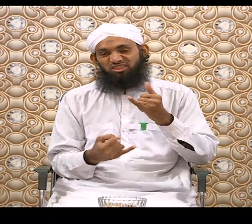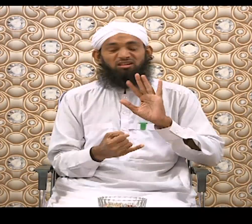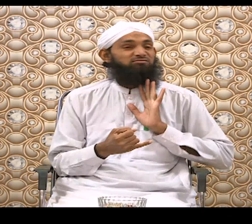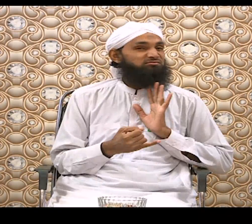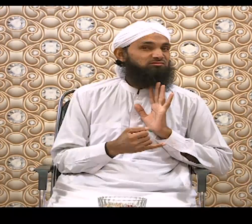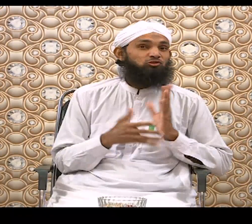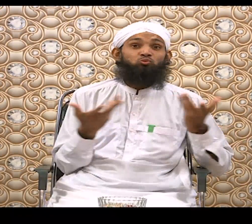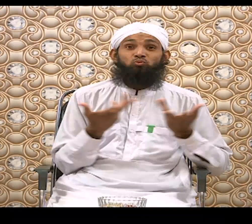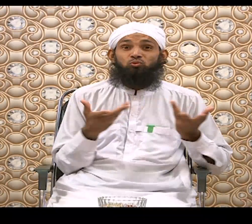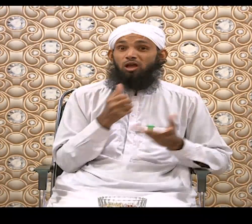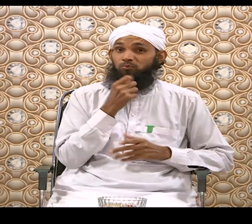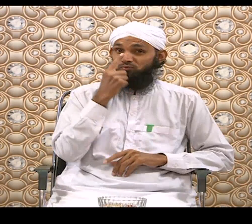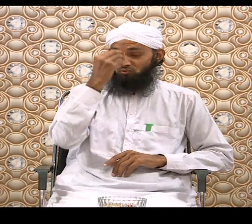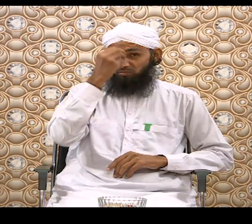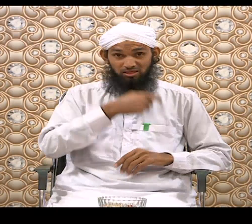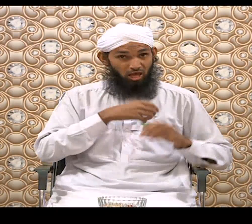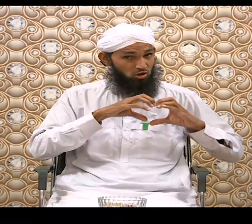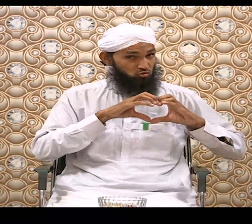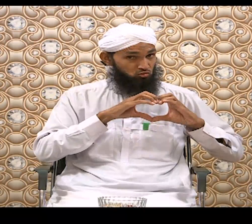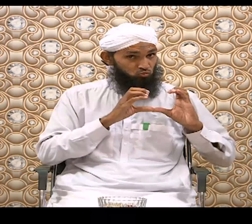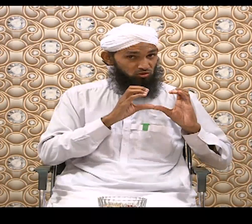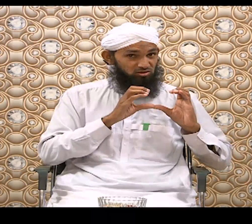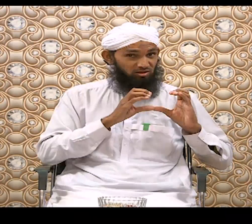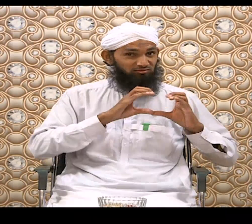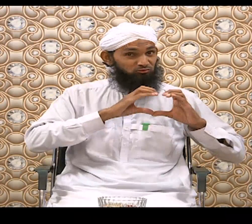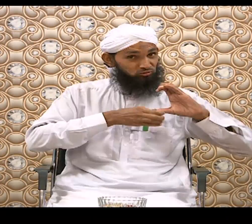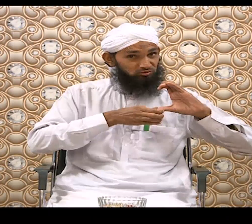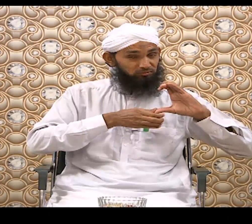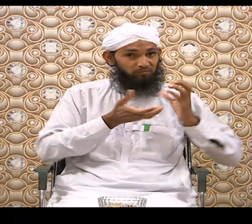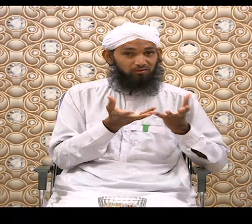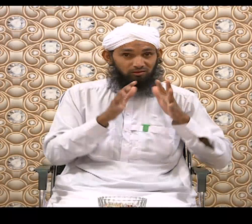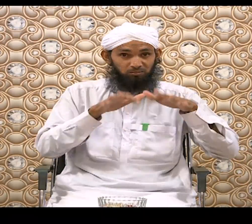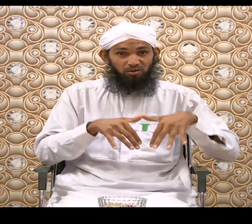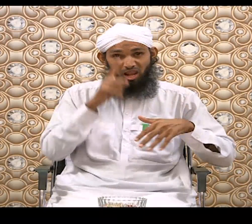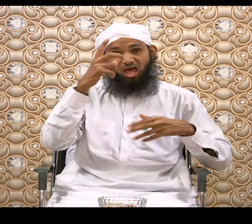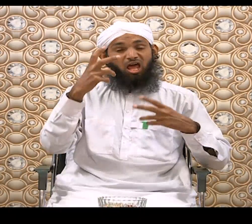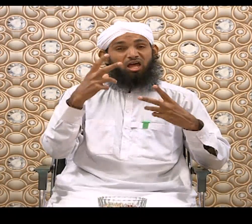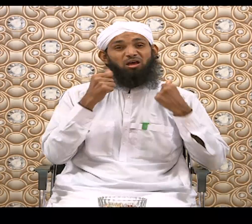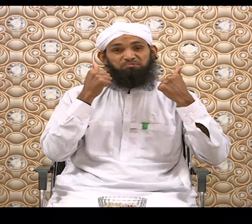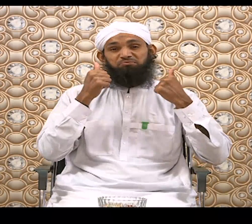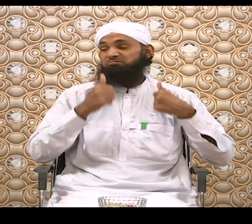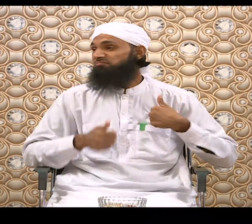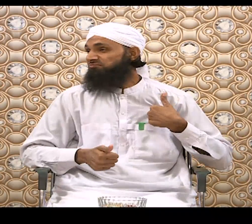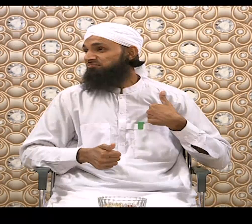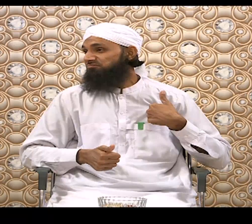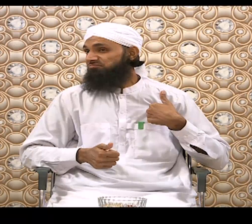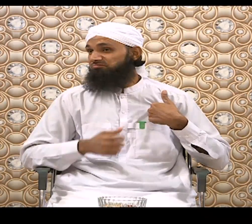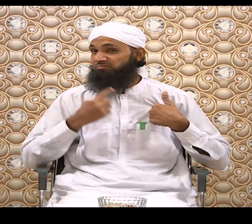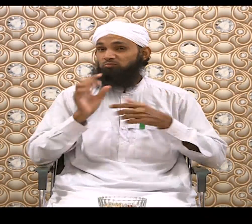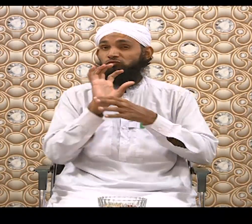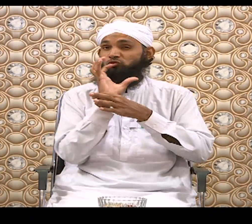ہے کہ والدین کا دل دکھانے والا آخرت میں تو عذاب نار کا حق دار ہوگا بساوقات دنیا میں